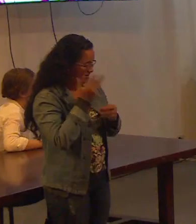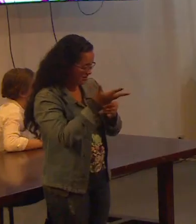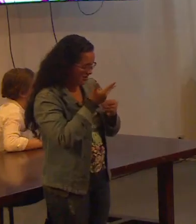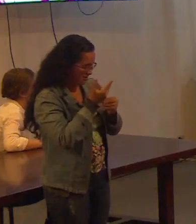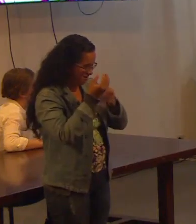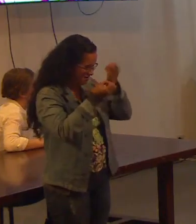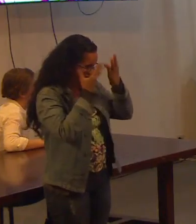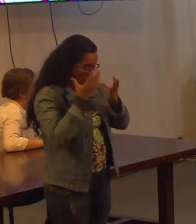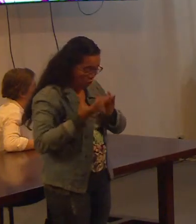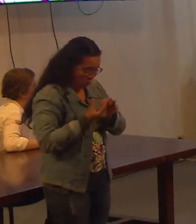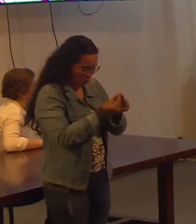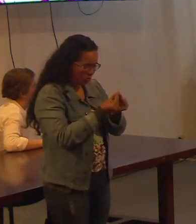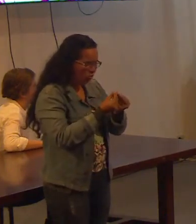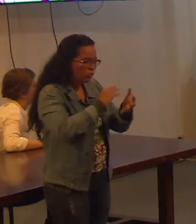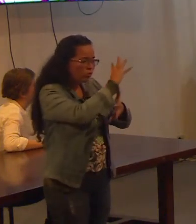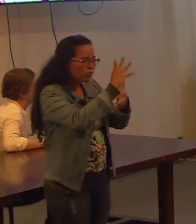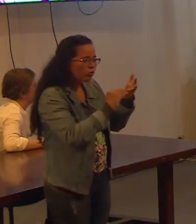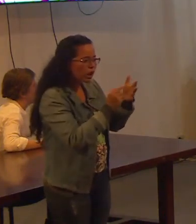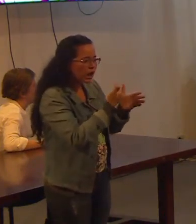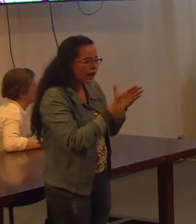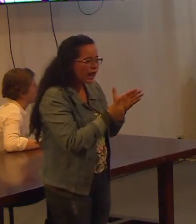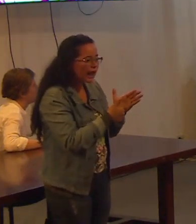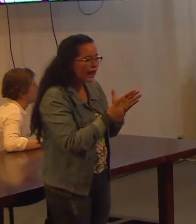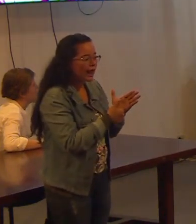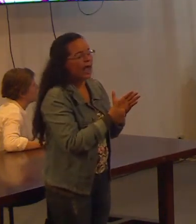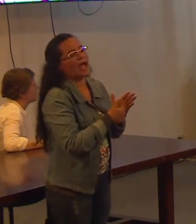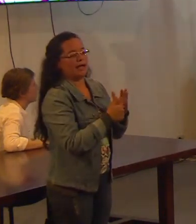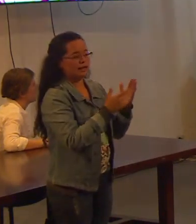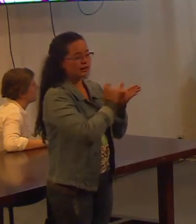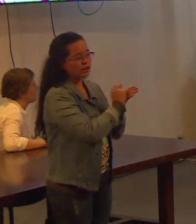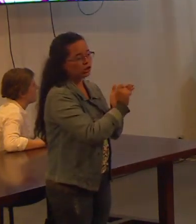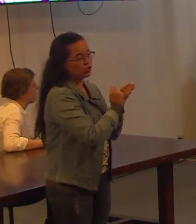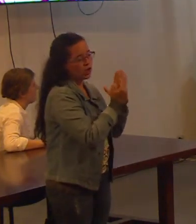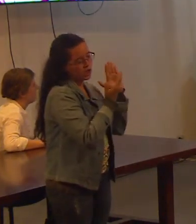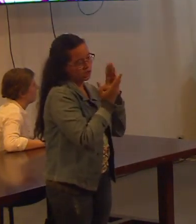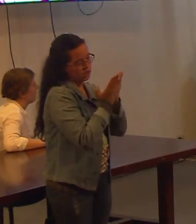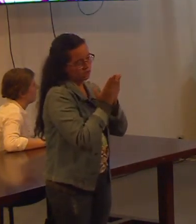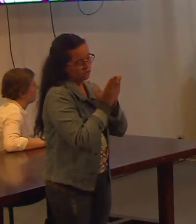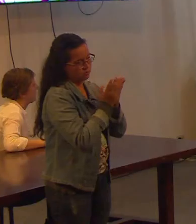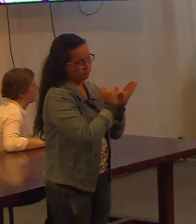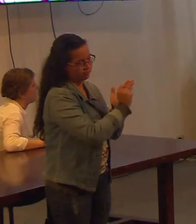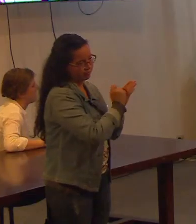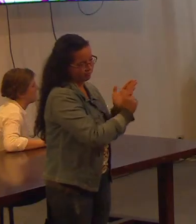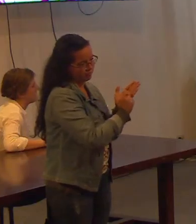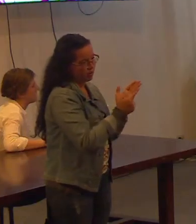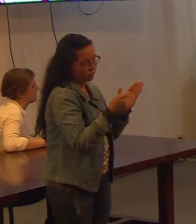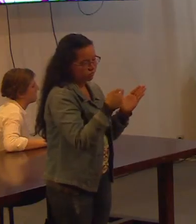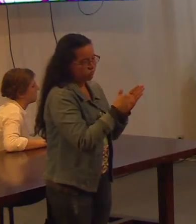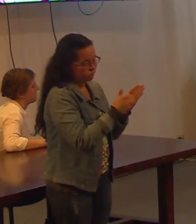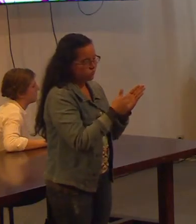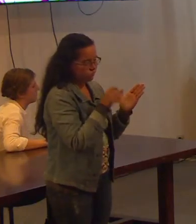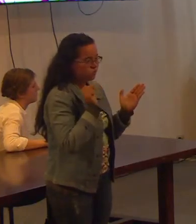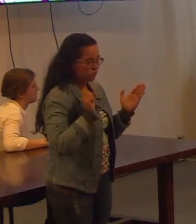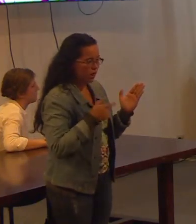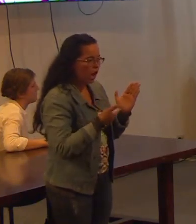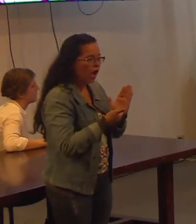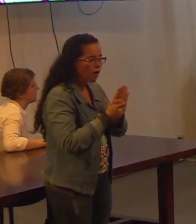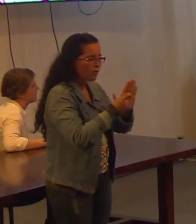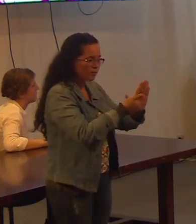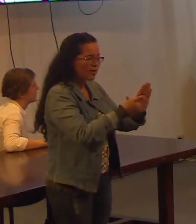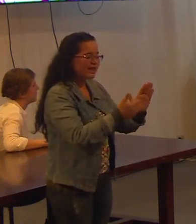como grupo se llega a la conclusión de la creación de unos escritos literarios en donde permitimos